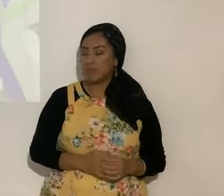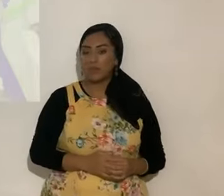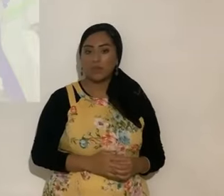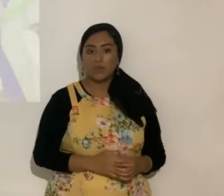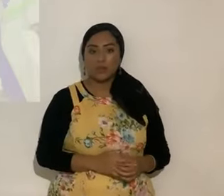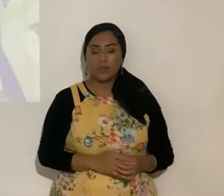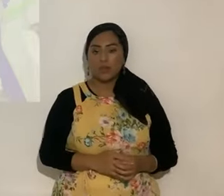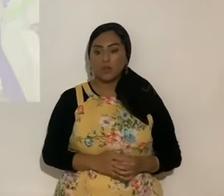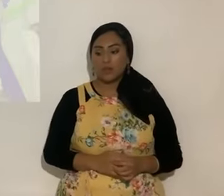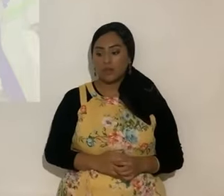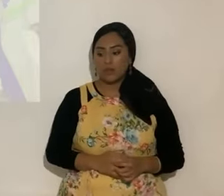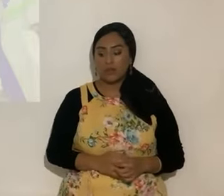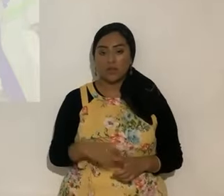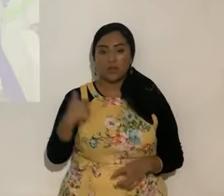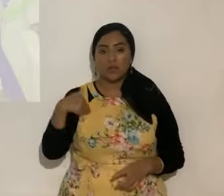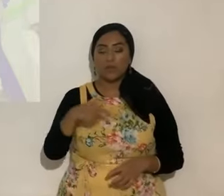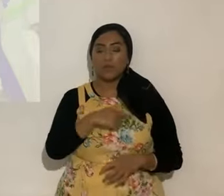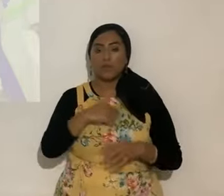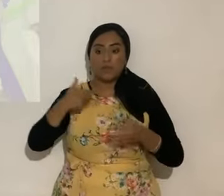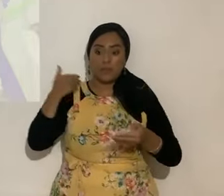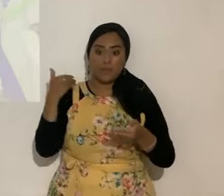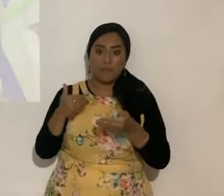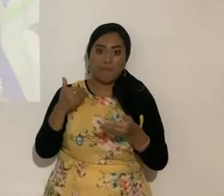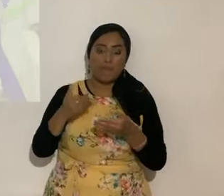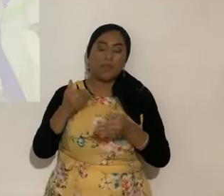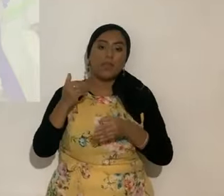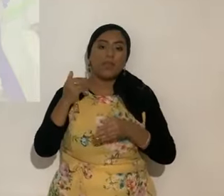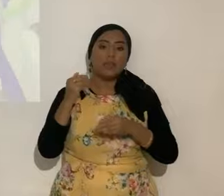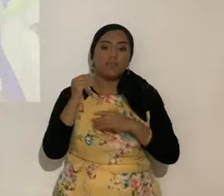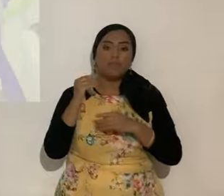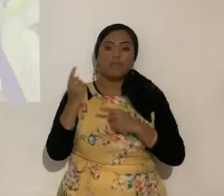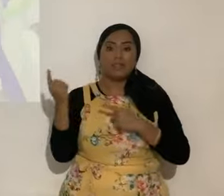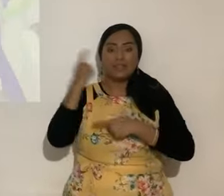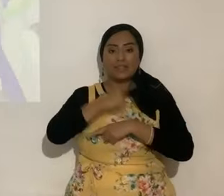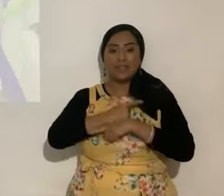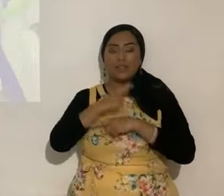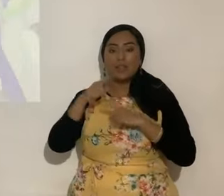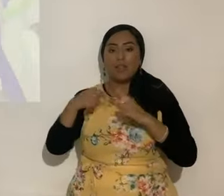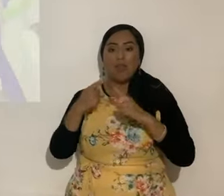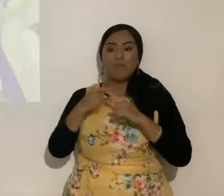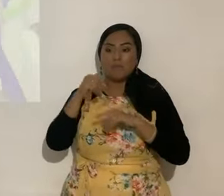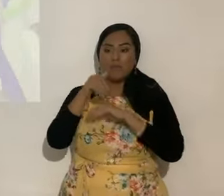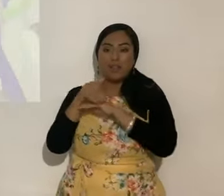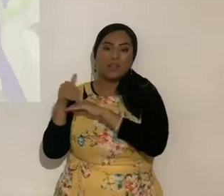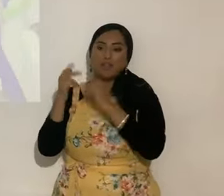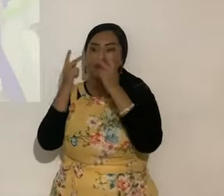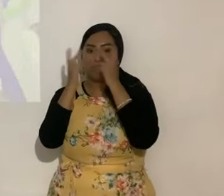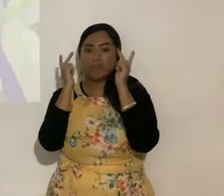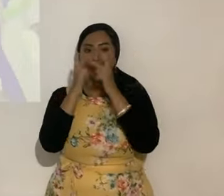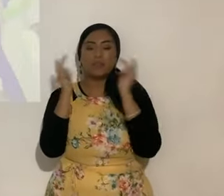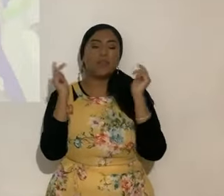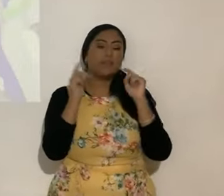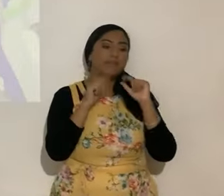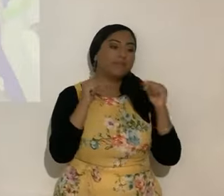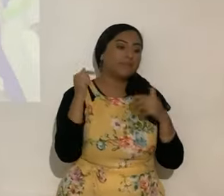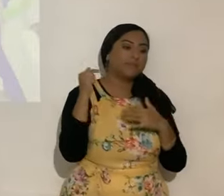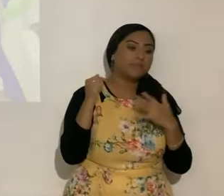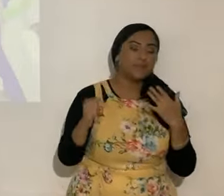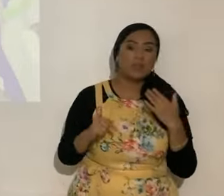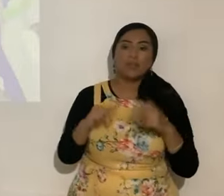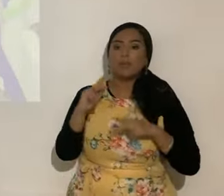estamos aproximando, se está aproximando esa fecha donde toda la gente, la noche de brujas, etcétera, etcétera. Entonces, la